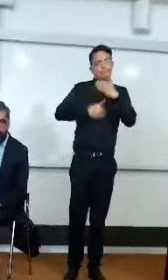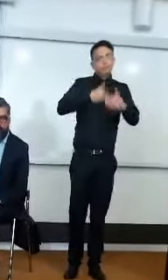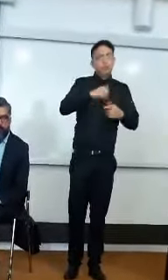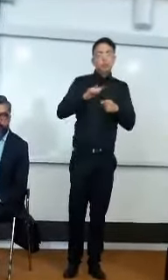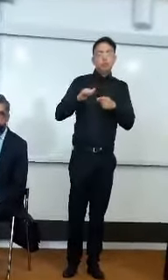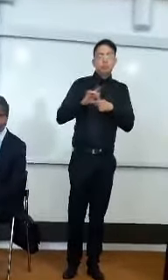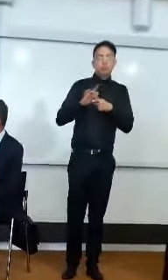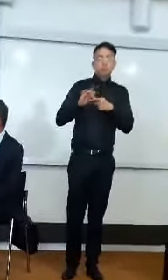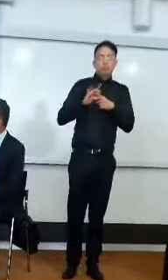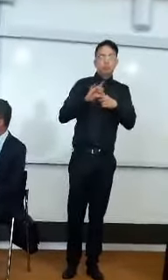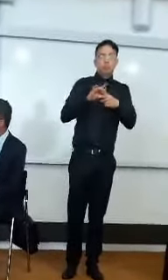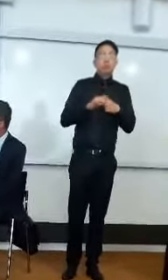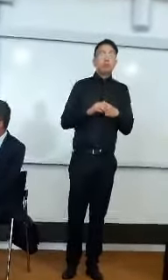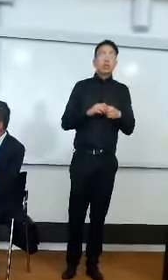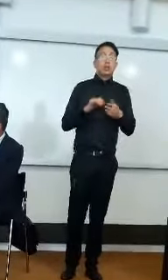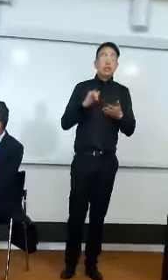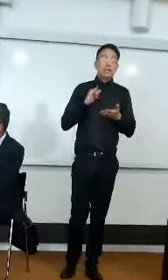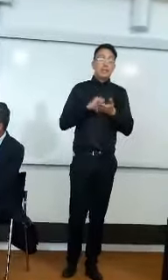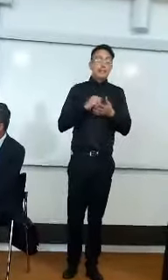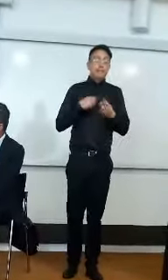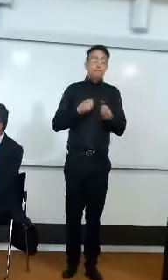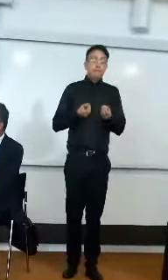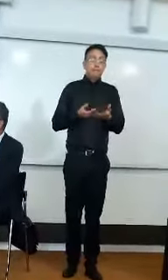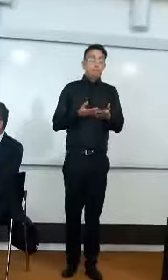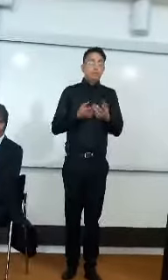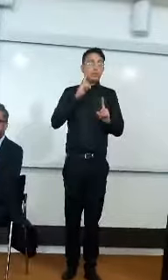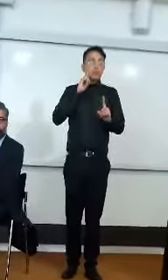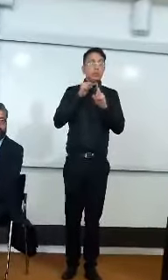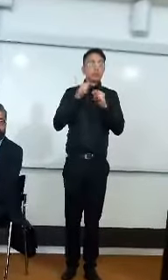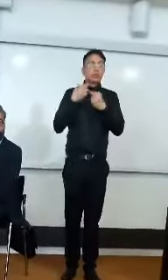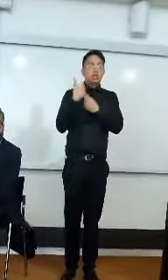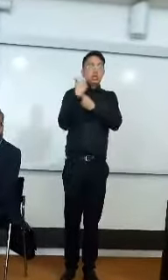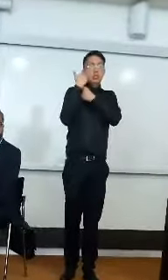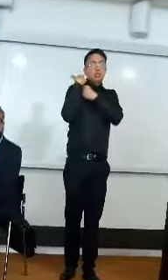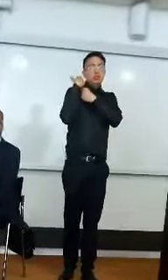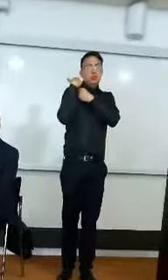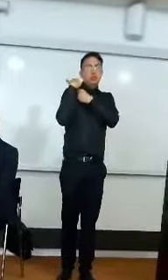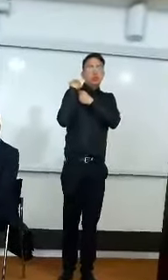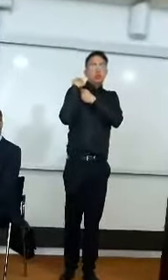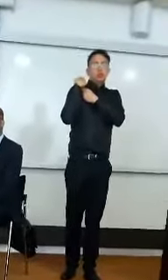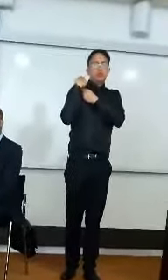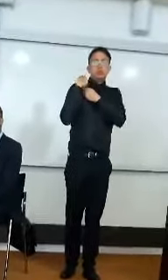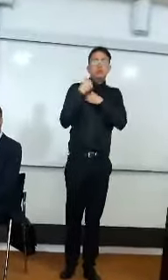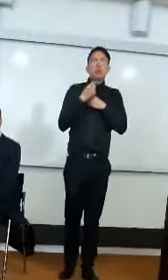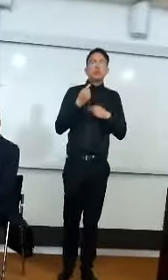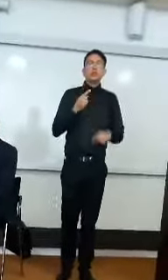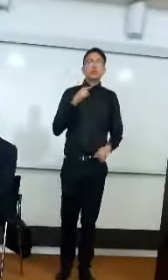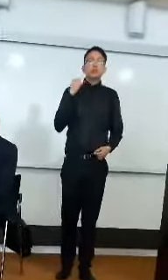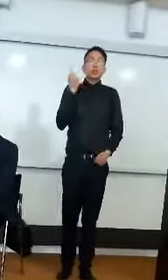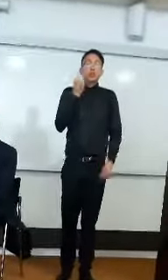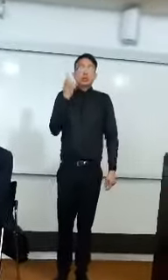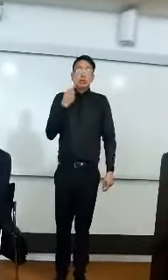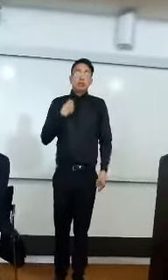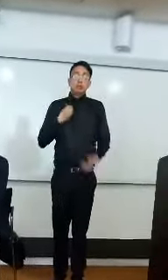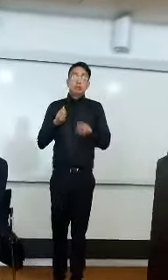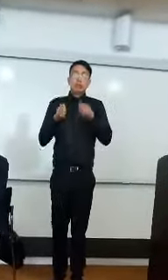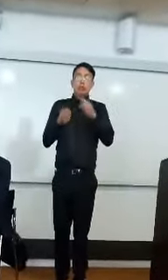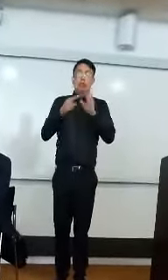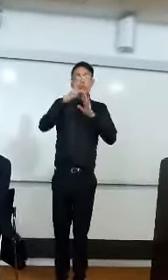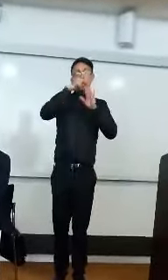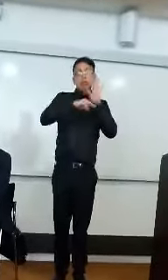implementación. En esa medida quisimos ser como muy responsables en el hecho de no solamente emitir un